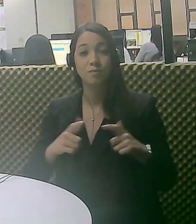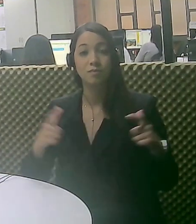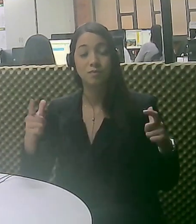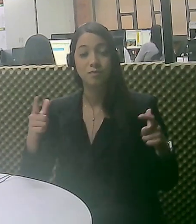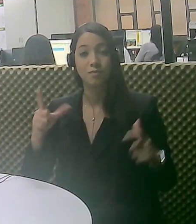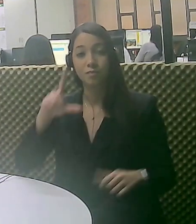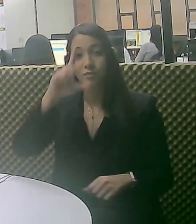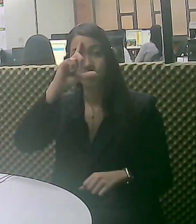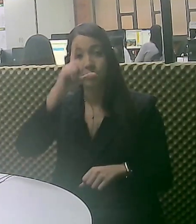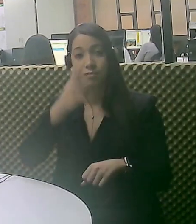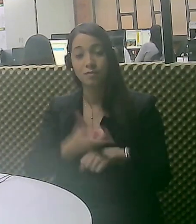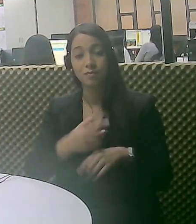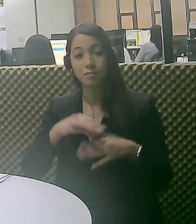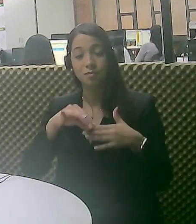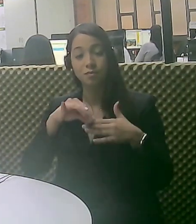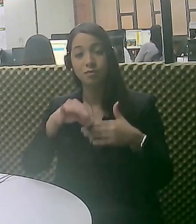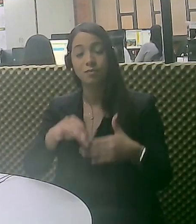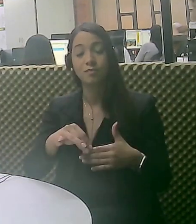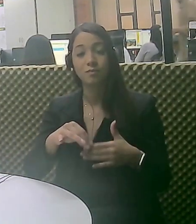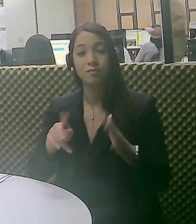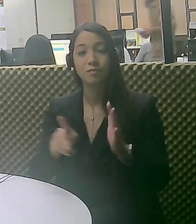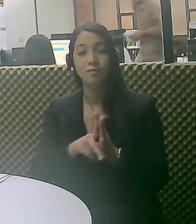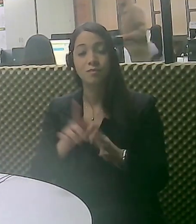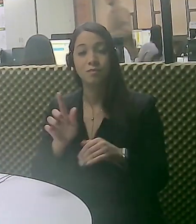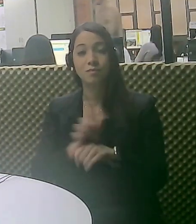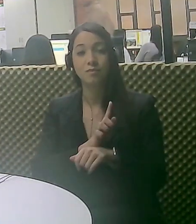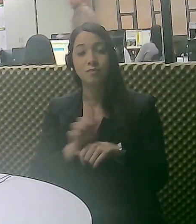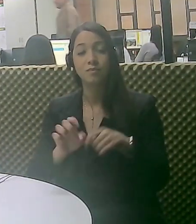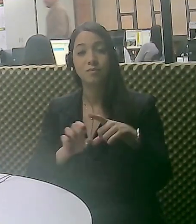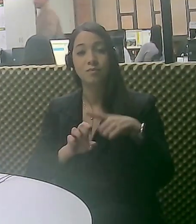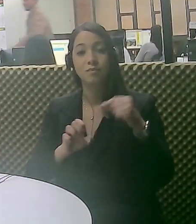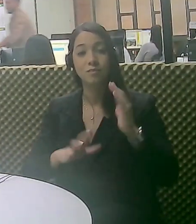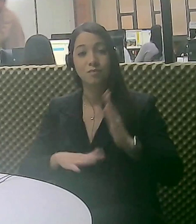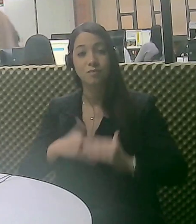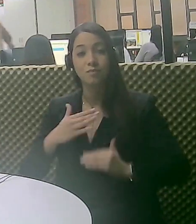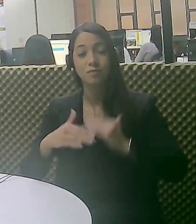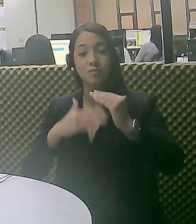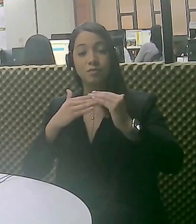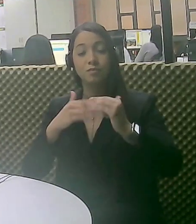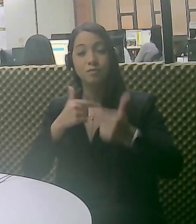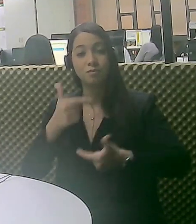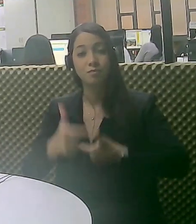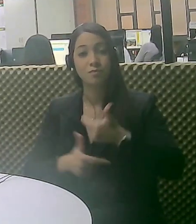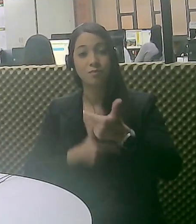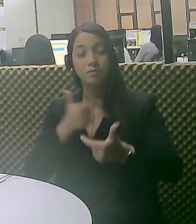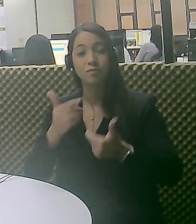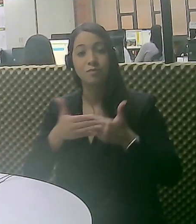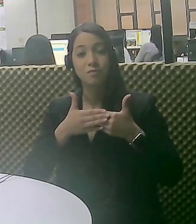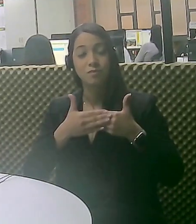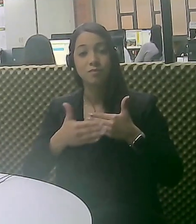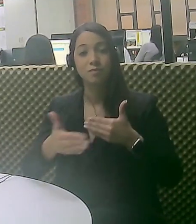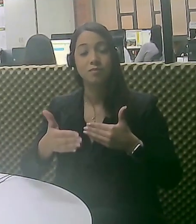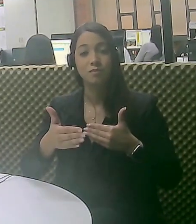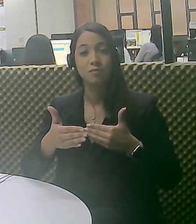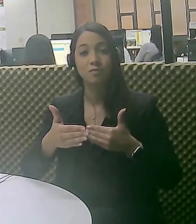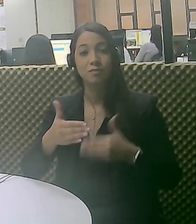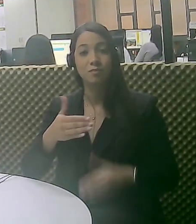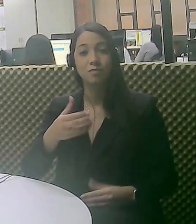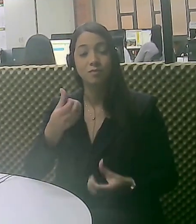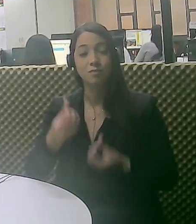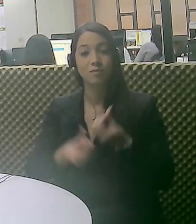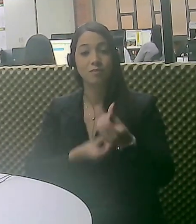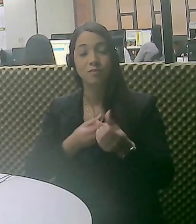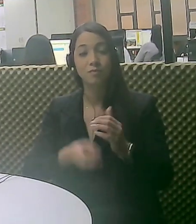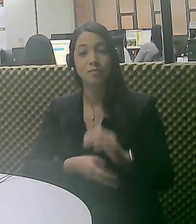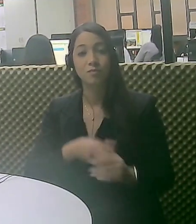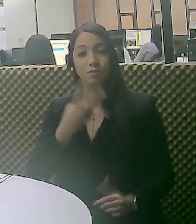uma das líderes no segmento de gestão empresarial, já está em desenvolvimento e os trabalhos devem ser iniciados neste segundo